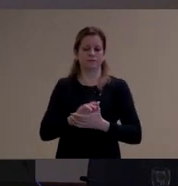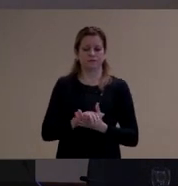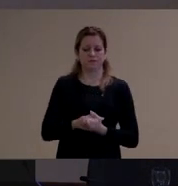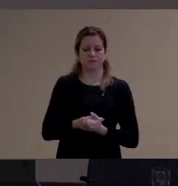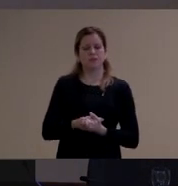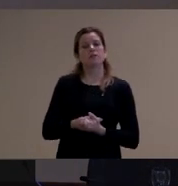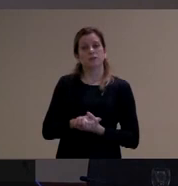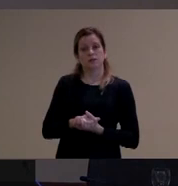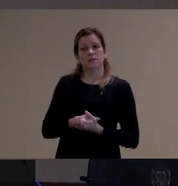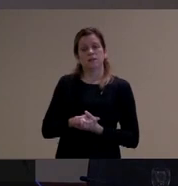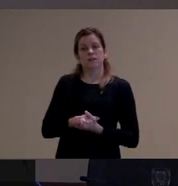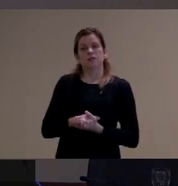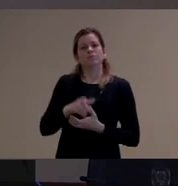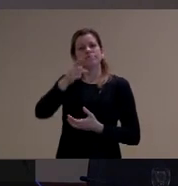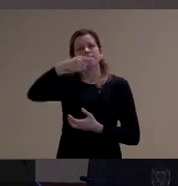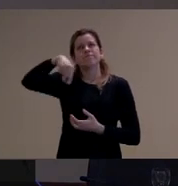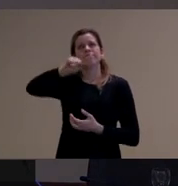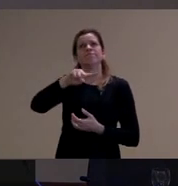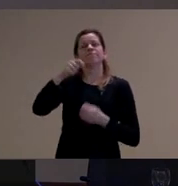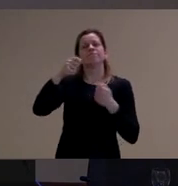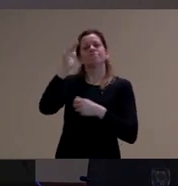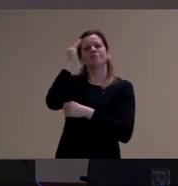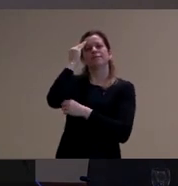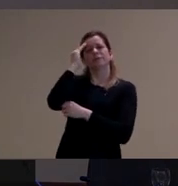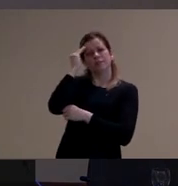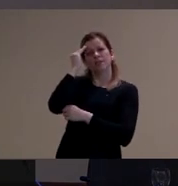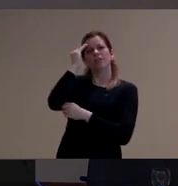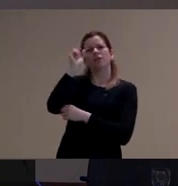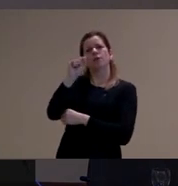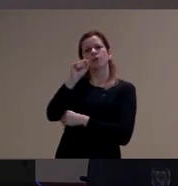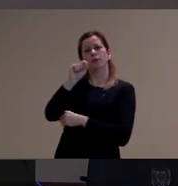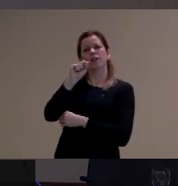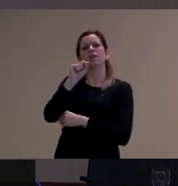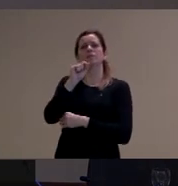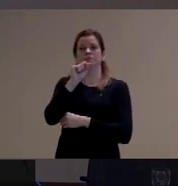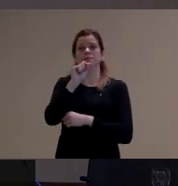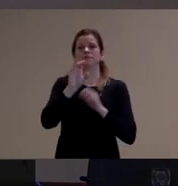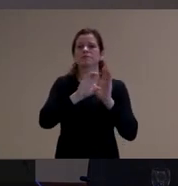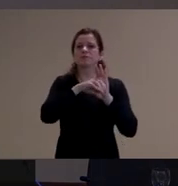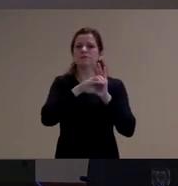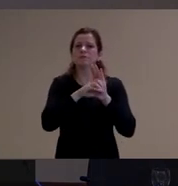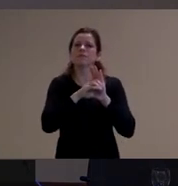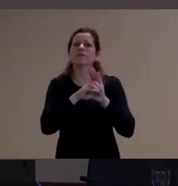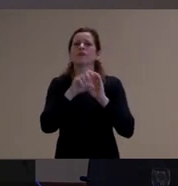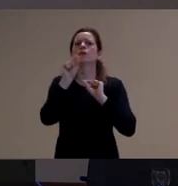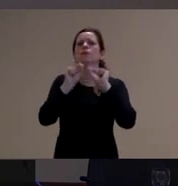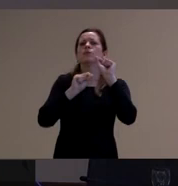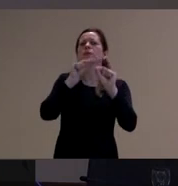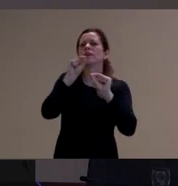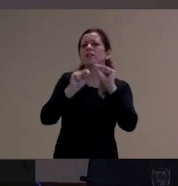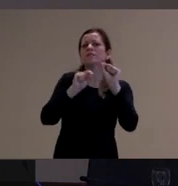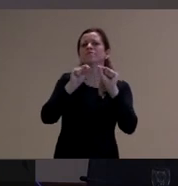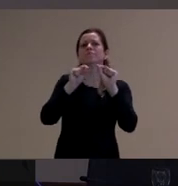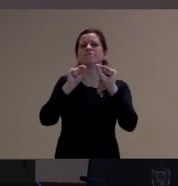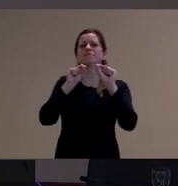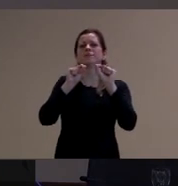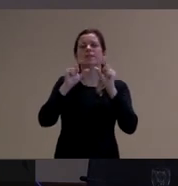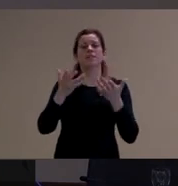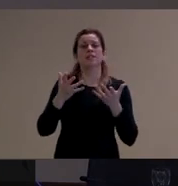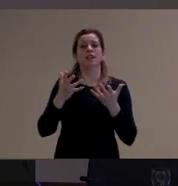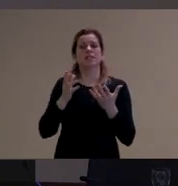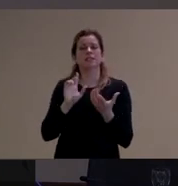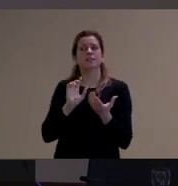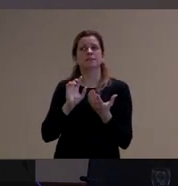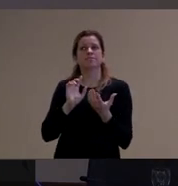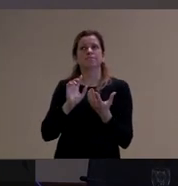e buscando Então essas nós definimos como similitudes né O que temos de